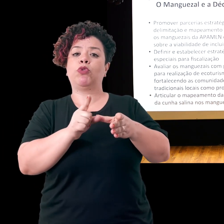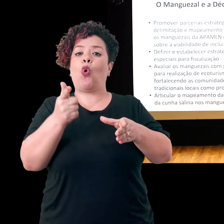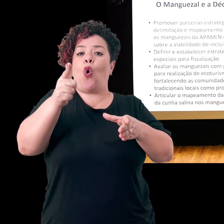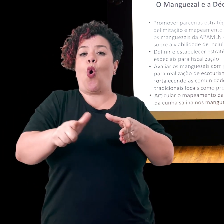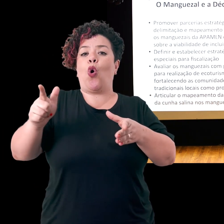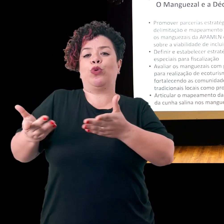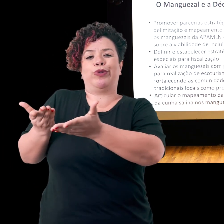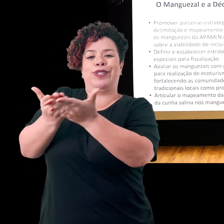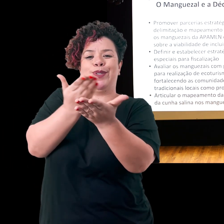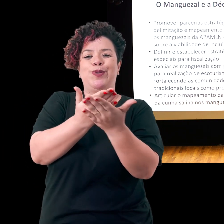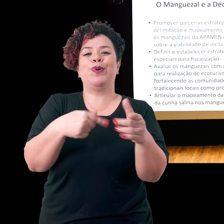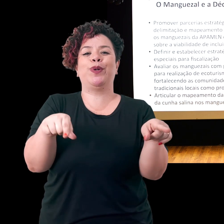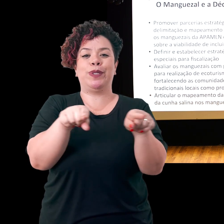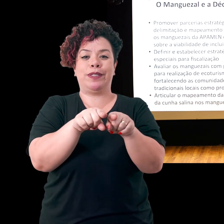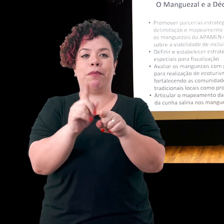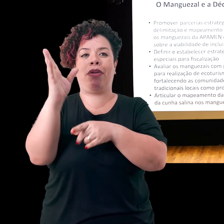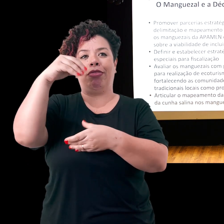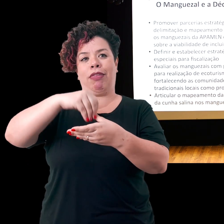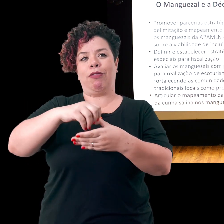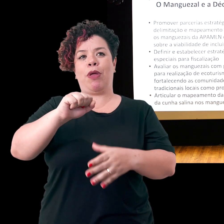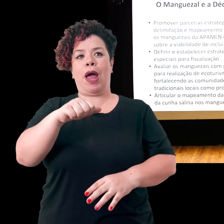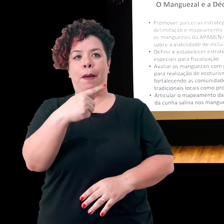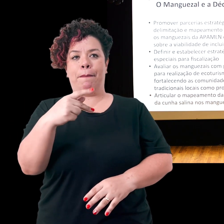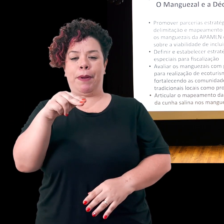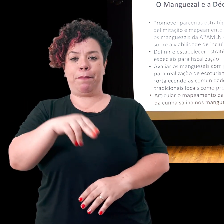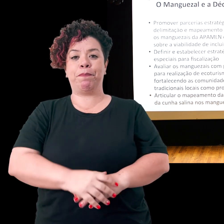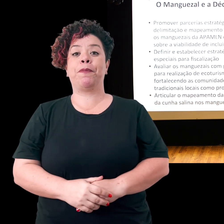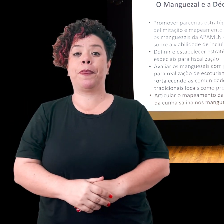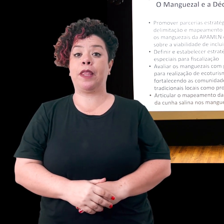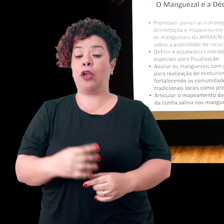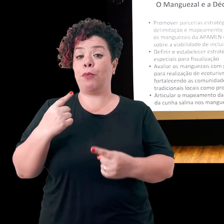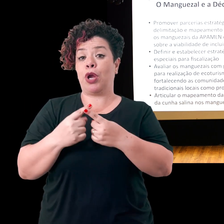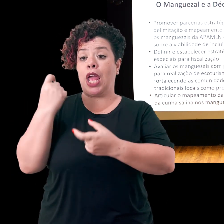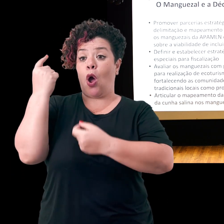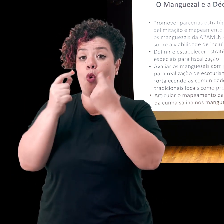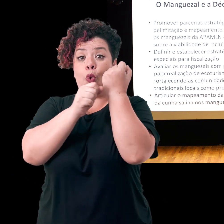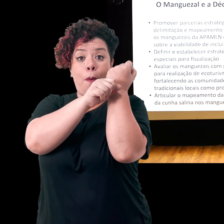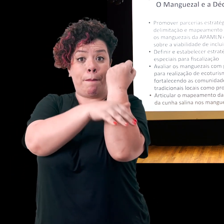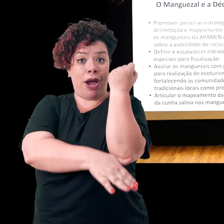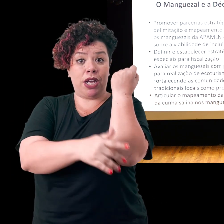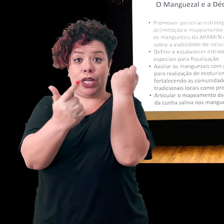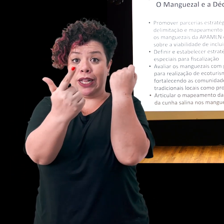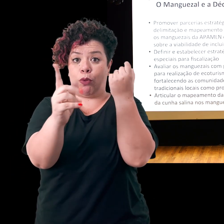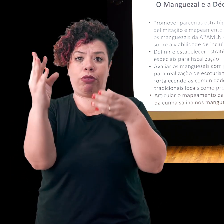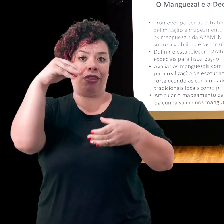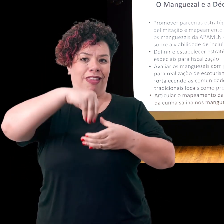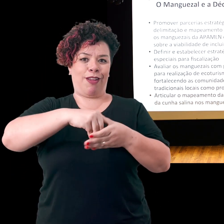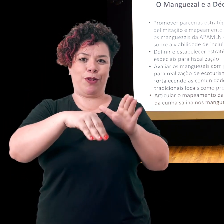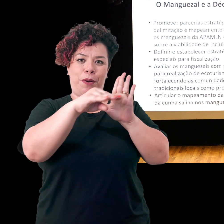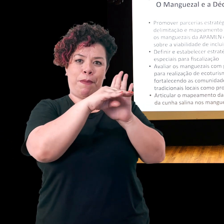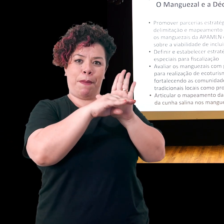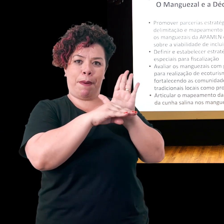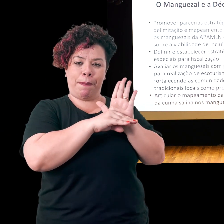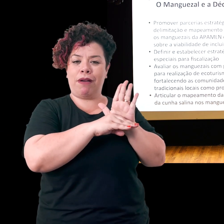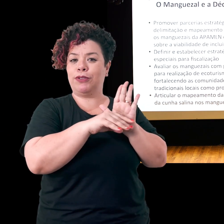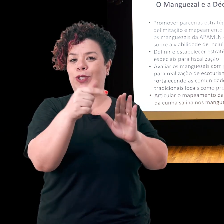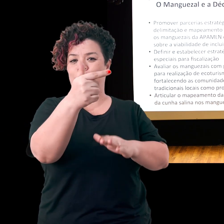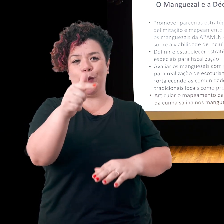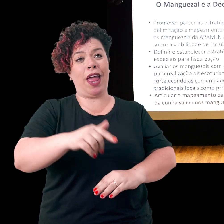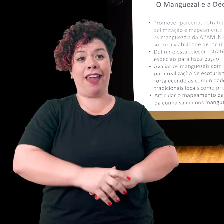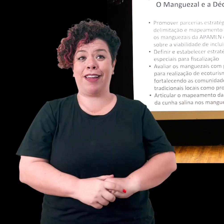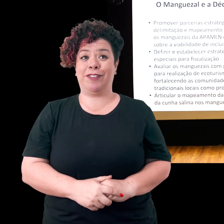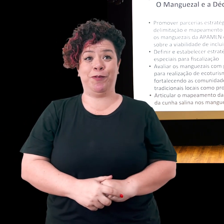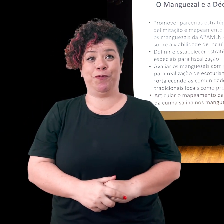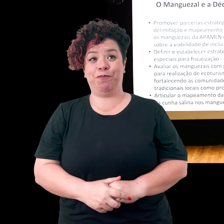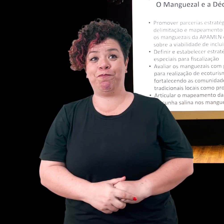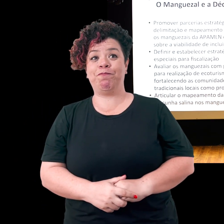né, na APA, porque tem alguns manguezais que não estão inclusos na APA marinha,